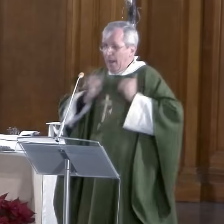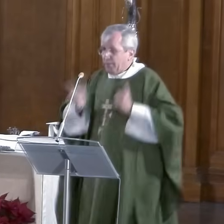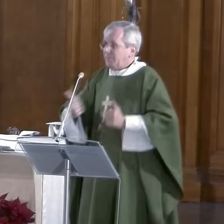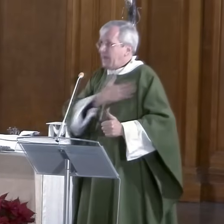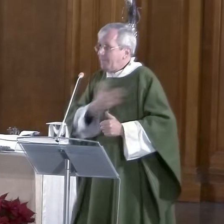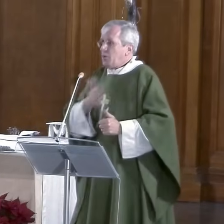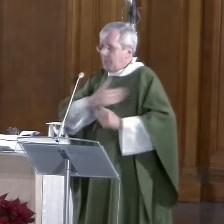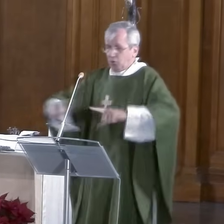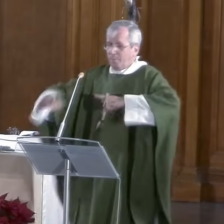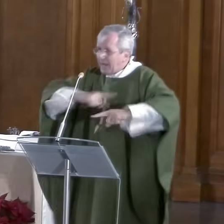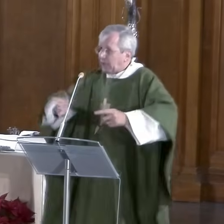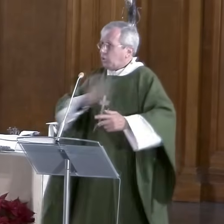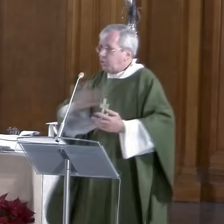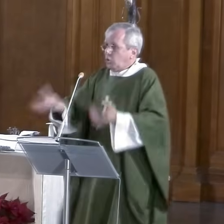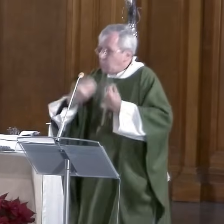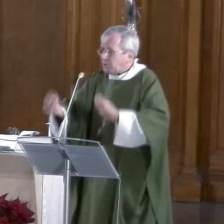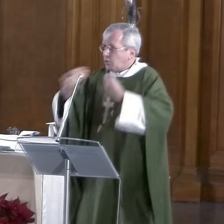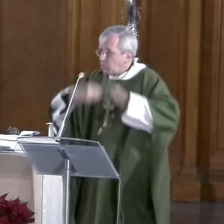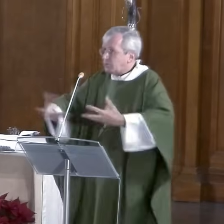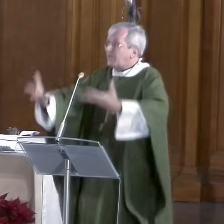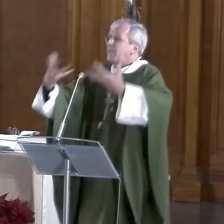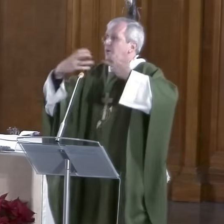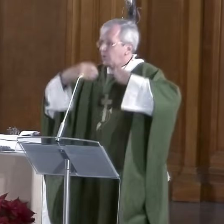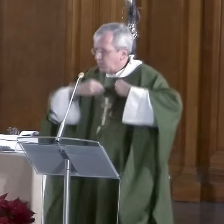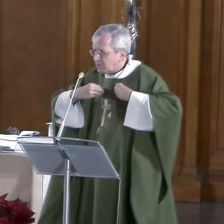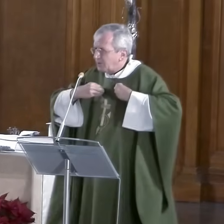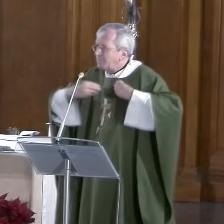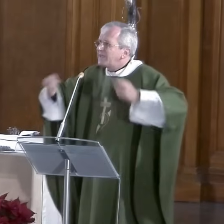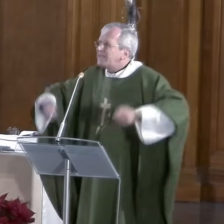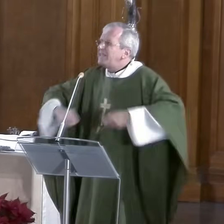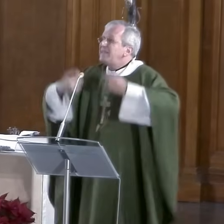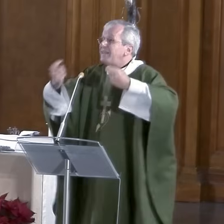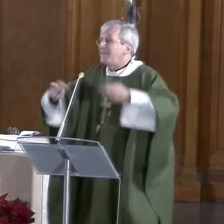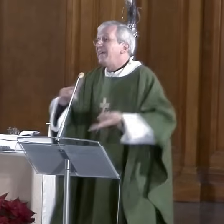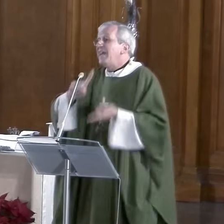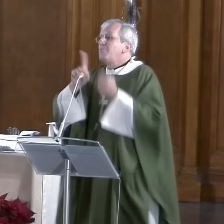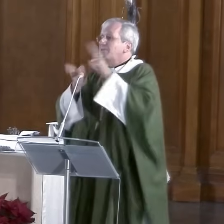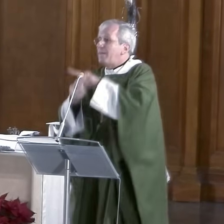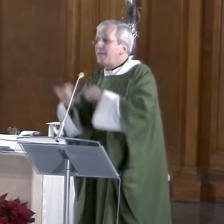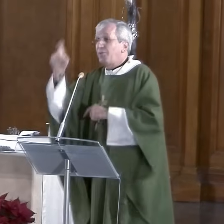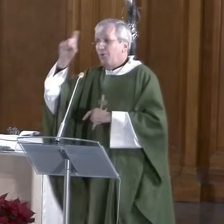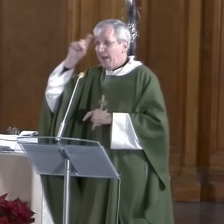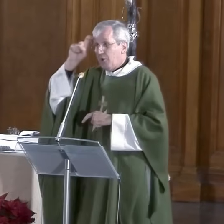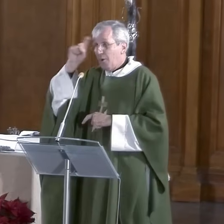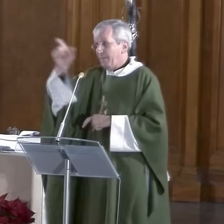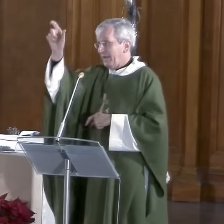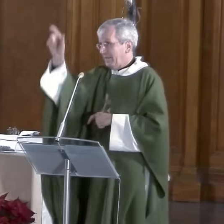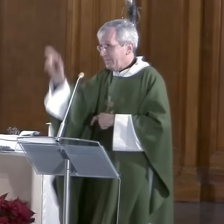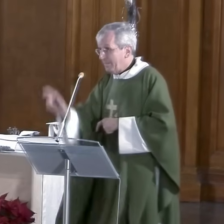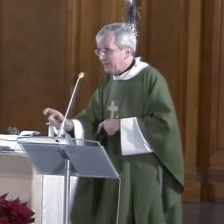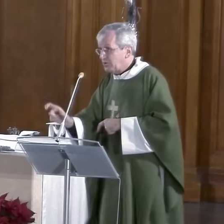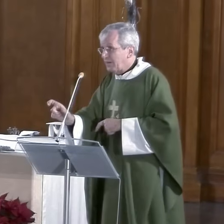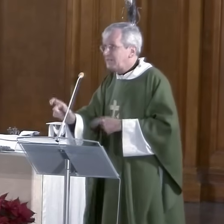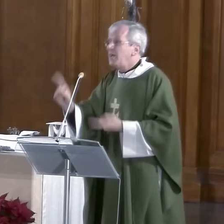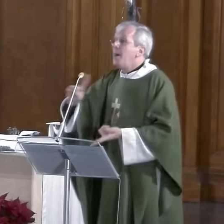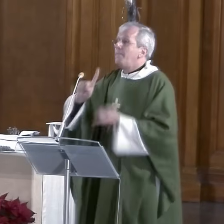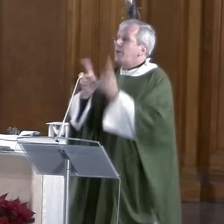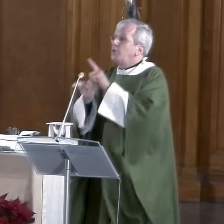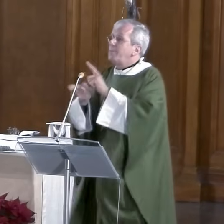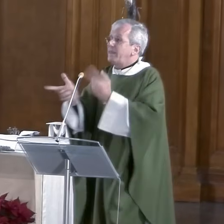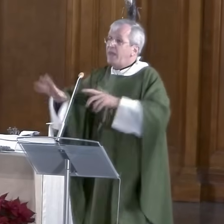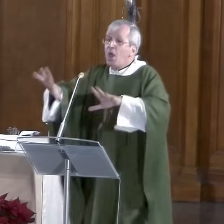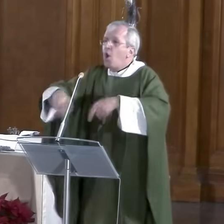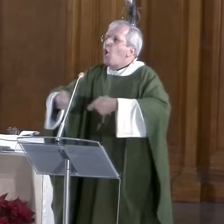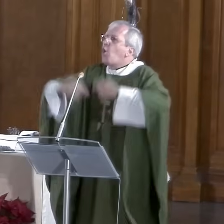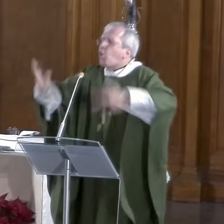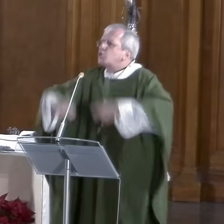queriendo aprovechar mío, mío, dominar todo nuestro, nuestro y hacerlo nuestro. Y dice, hemos cambiado el nombre de personas por el